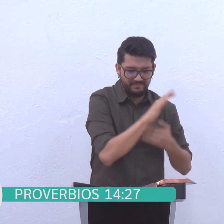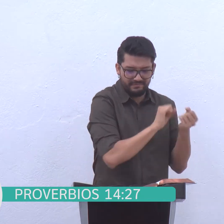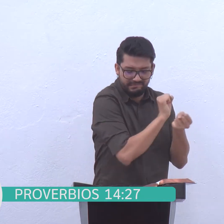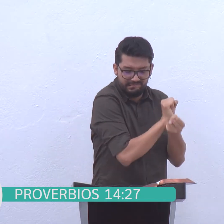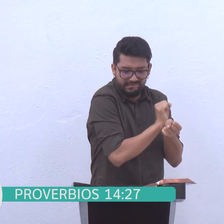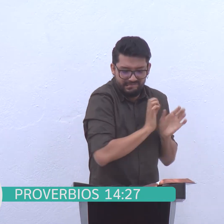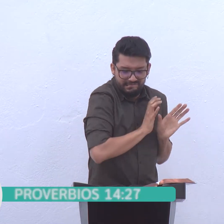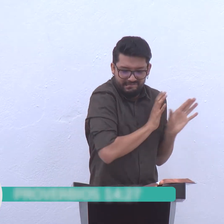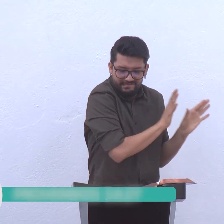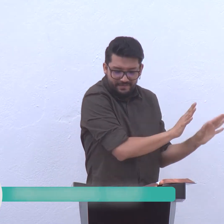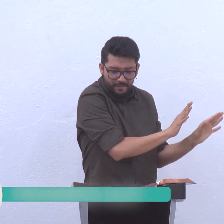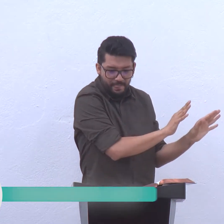la muerte.